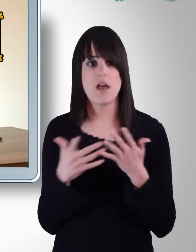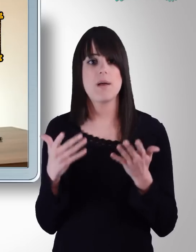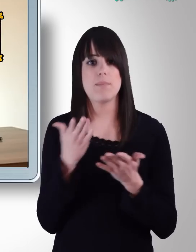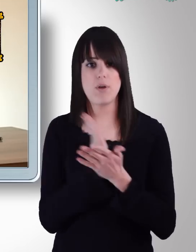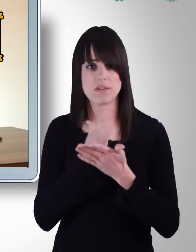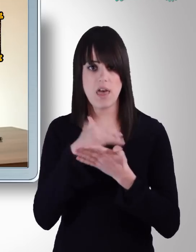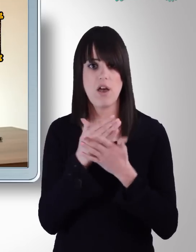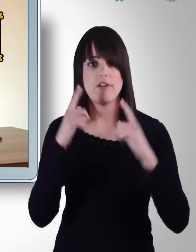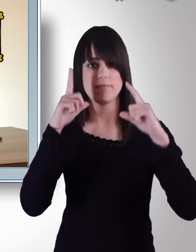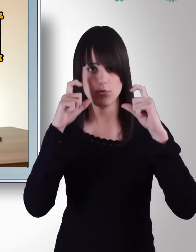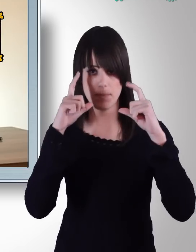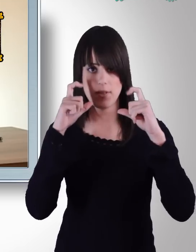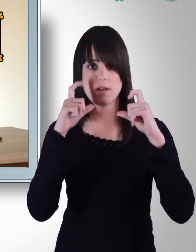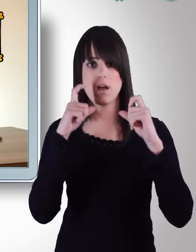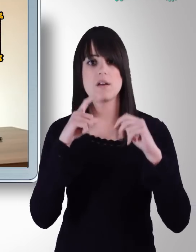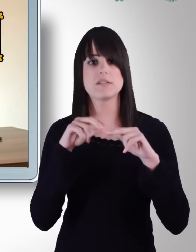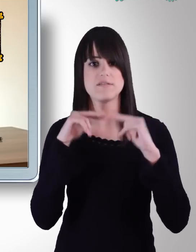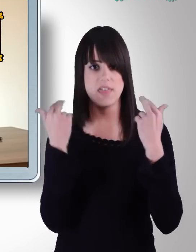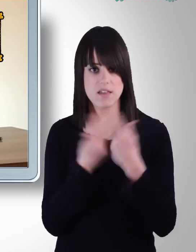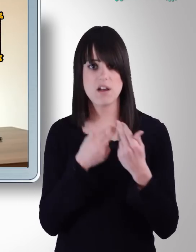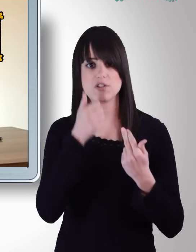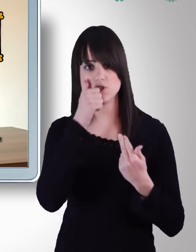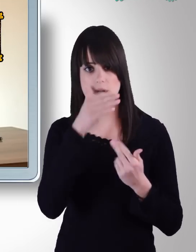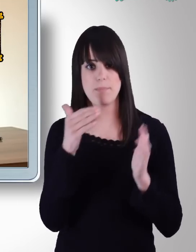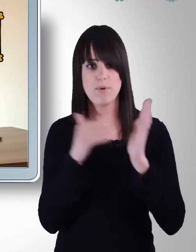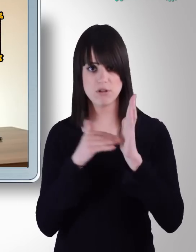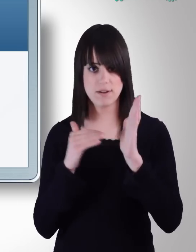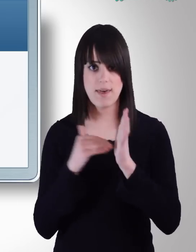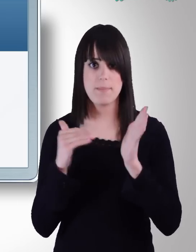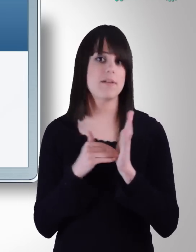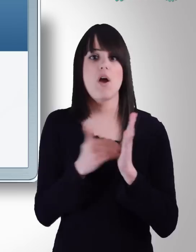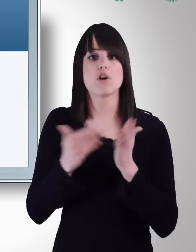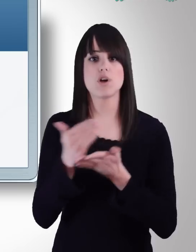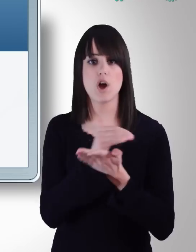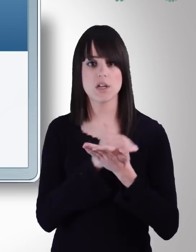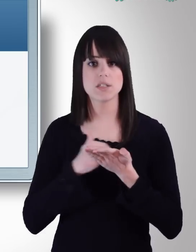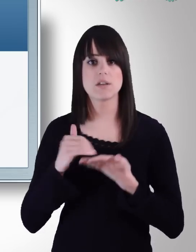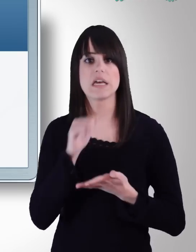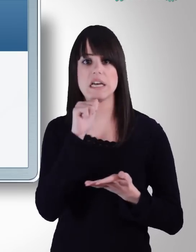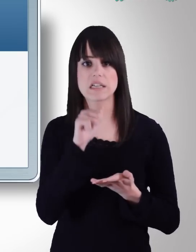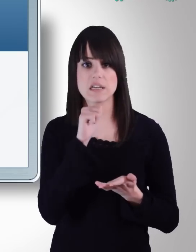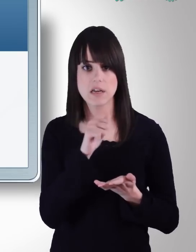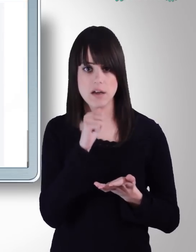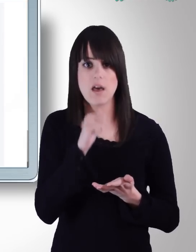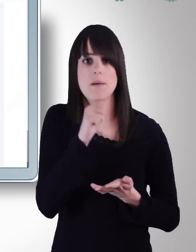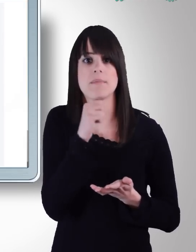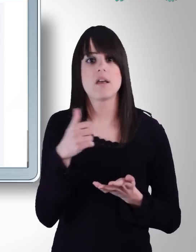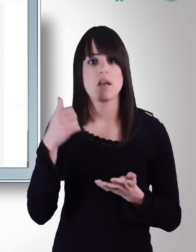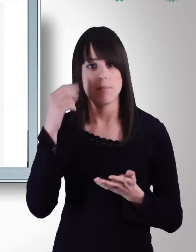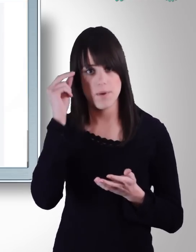biste koristili Instagram jeste neki od pametnih telefona, registrujete se na aplikaciju i to je